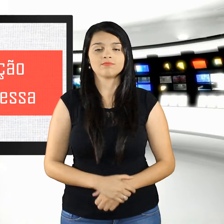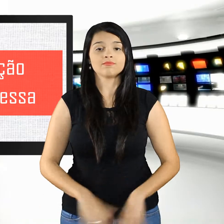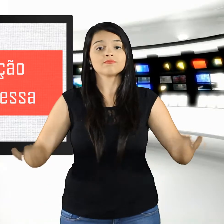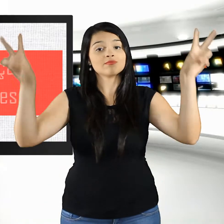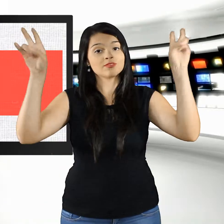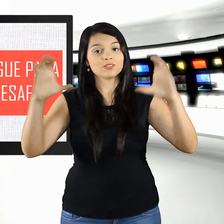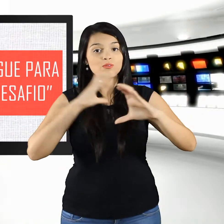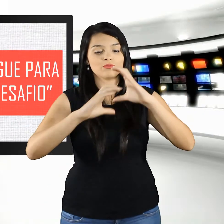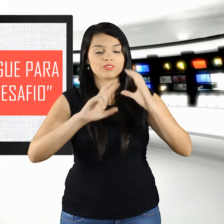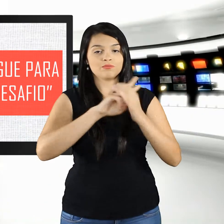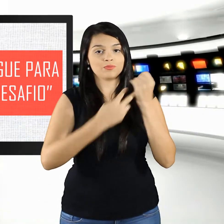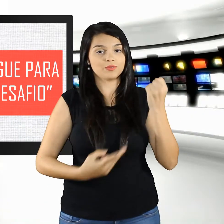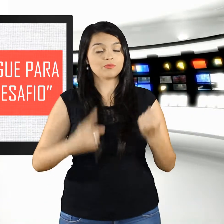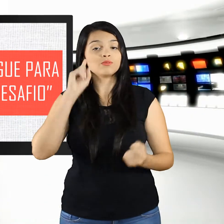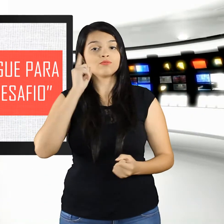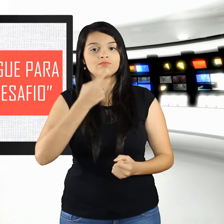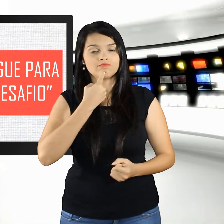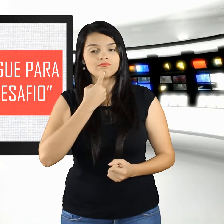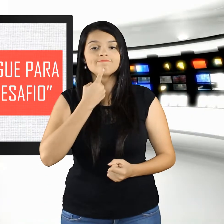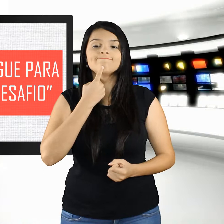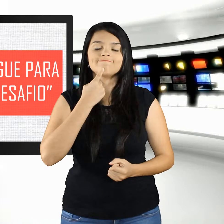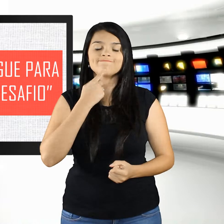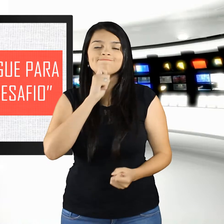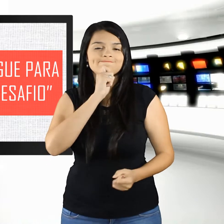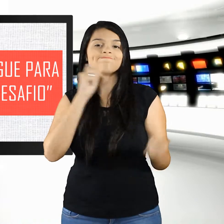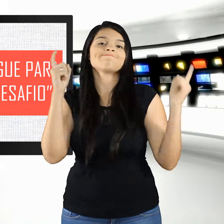comunicação bilíngue para surdos, ainda um desafio.